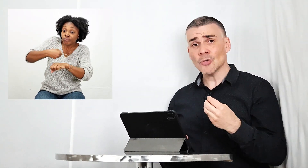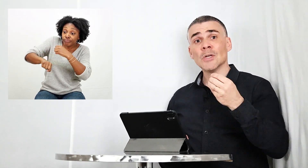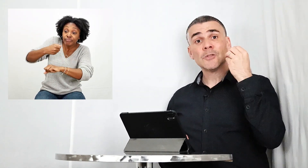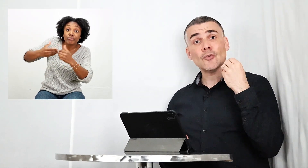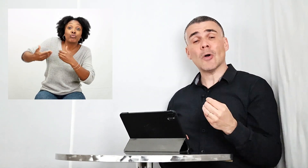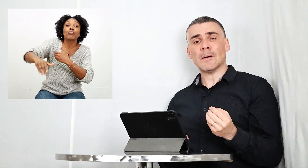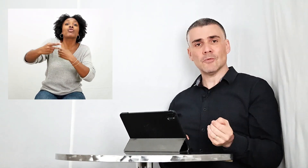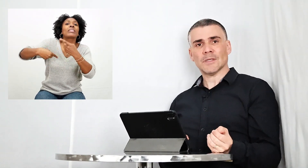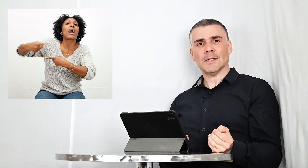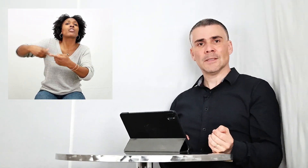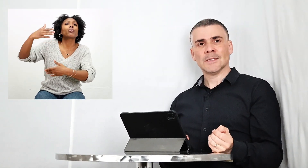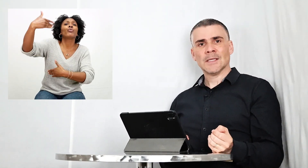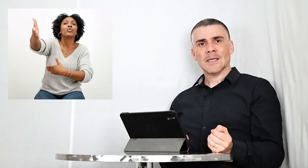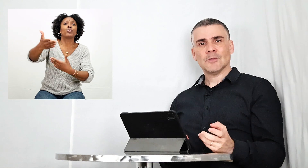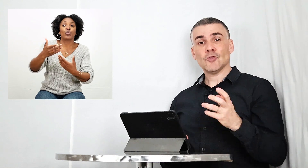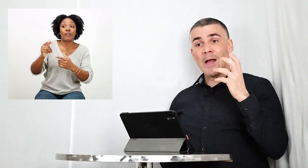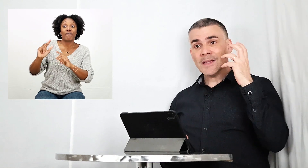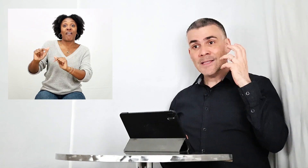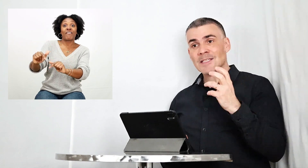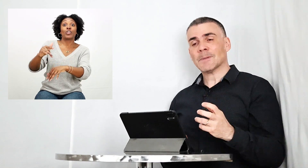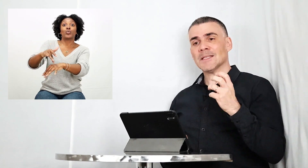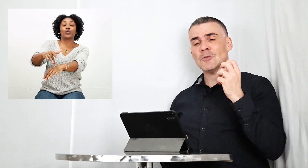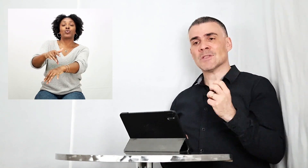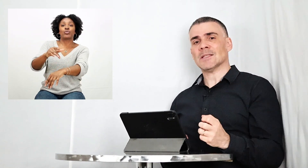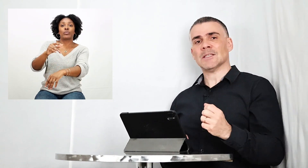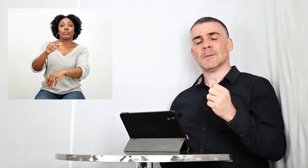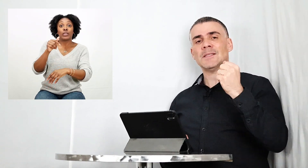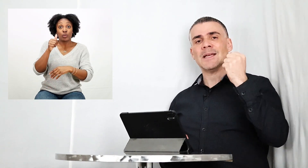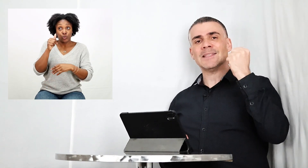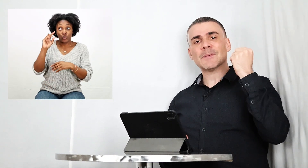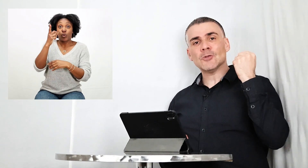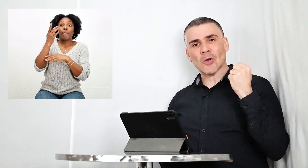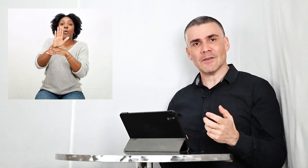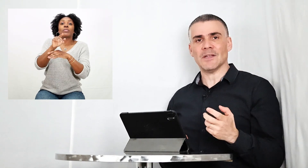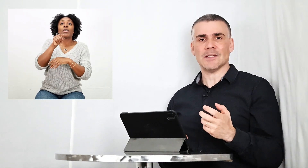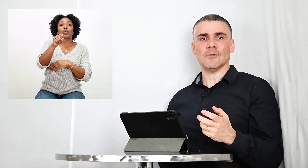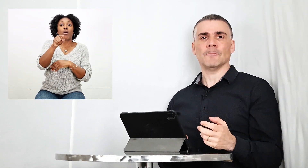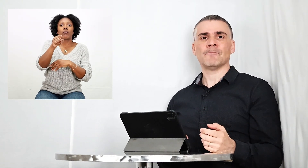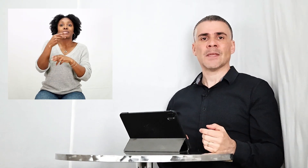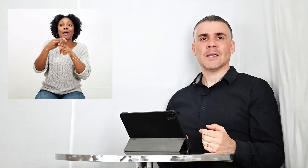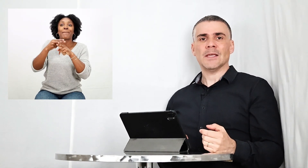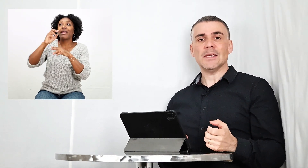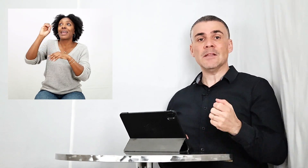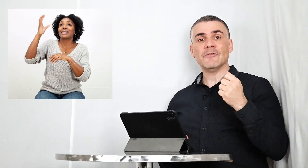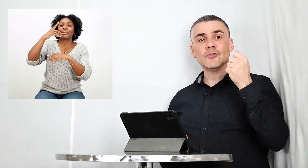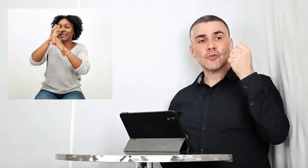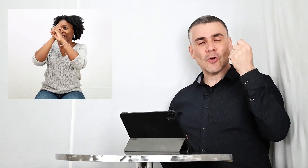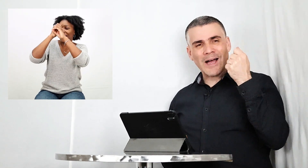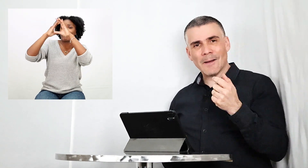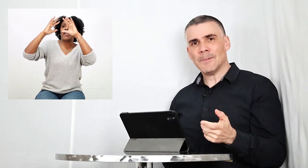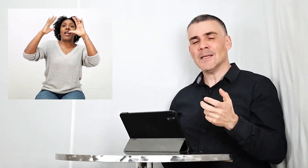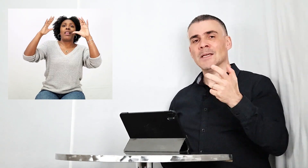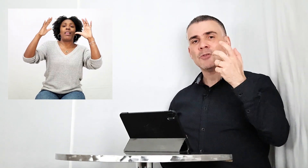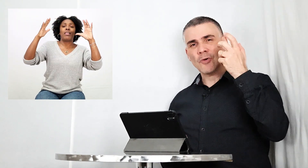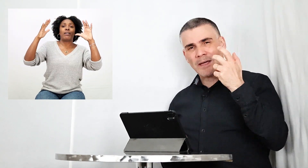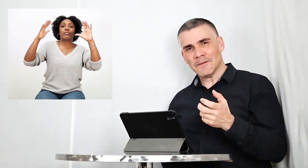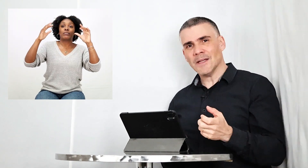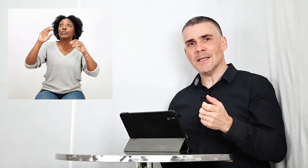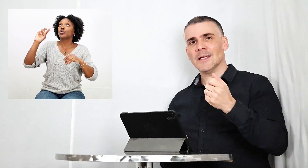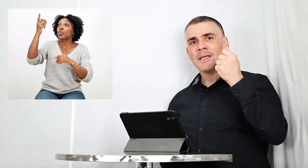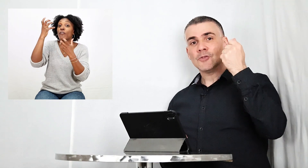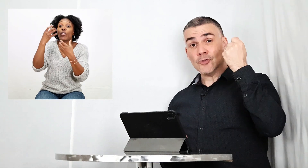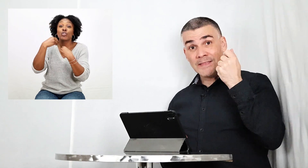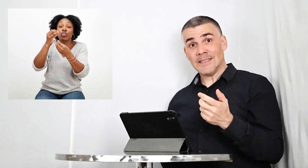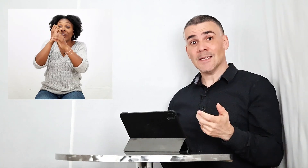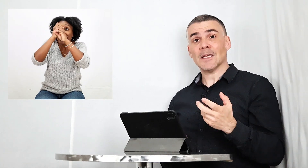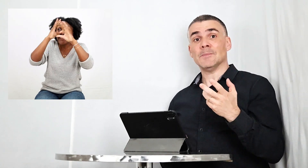Parce que Dieu te l'aura montré. Tu as un esprit, c'est le Saint-Esprit, c'est un esprit de révélation. Et il veut te rappeler, te